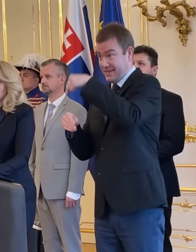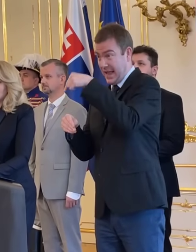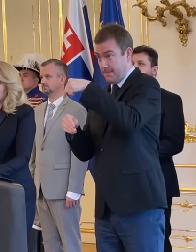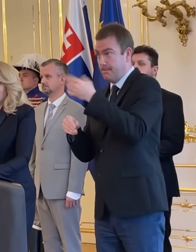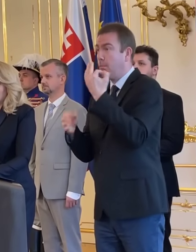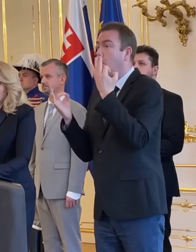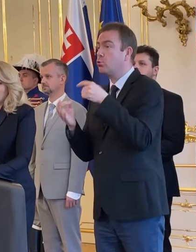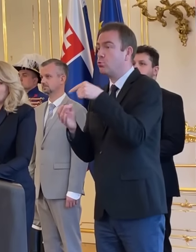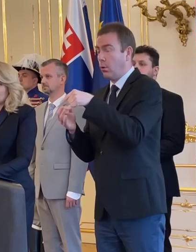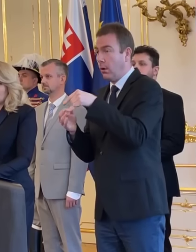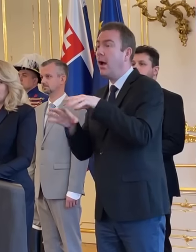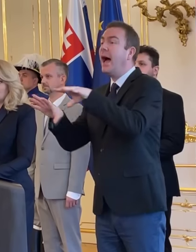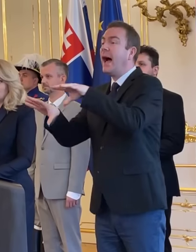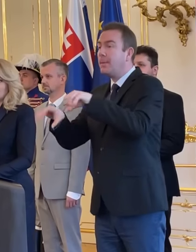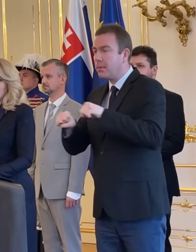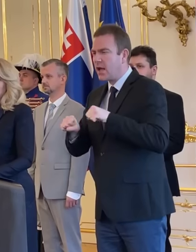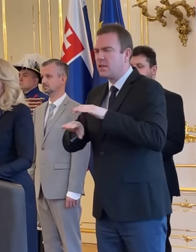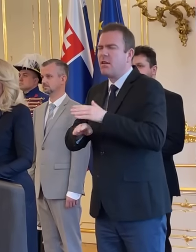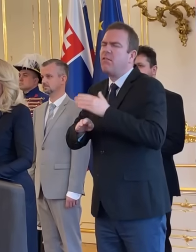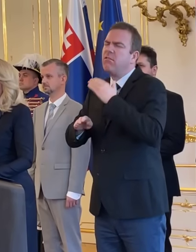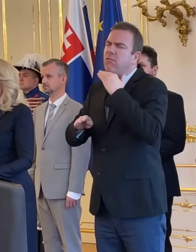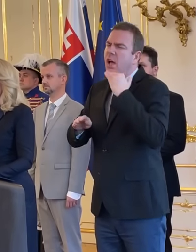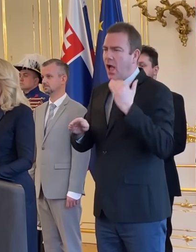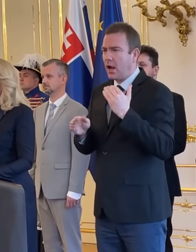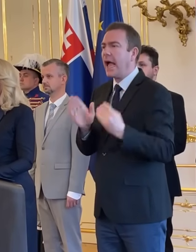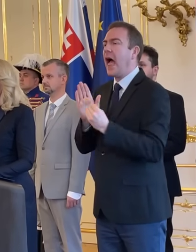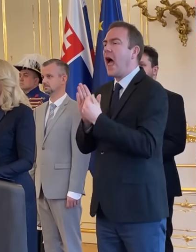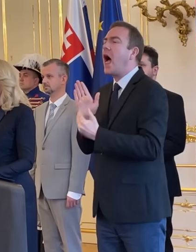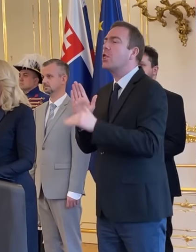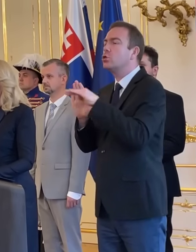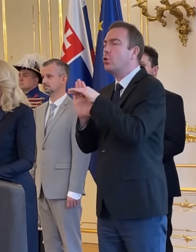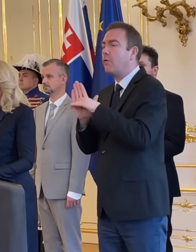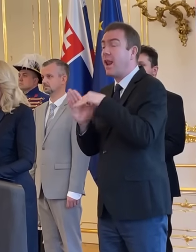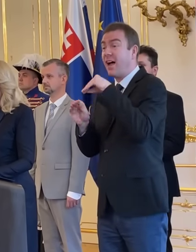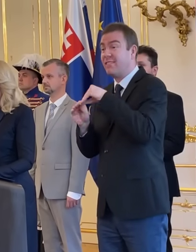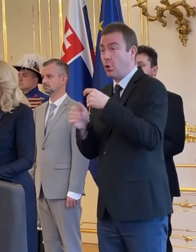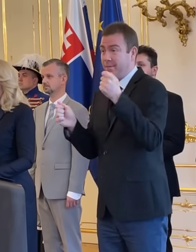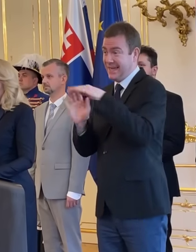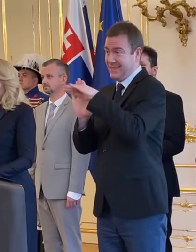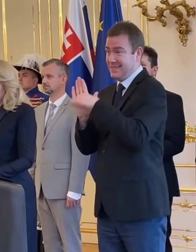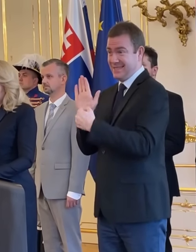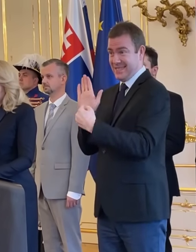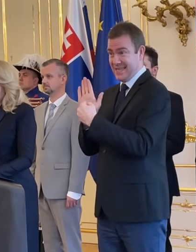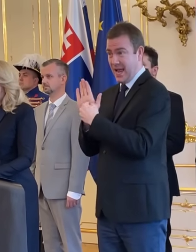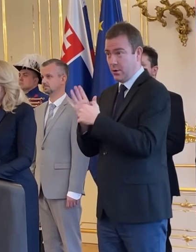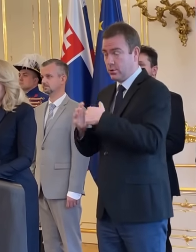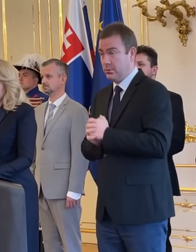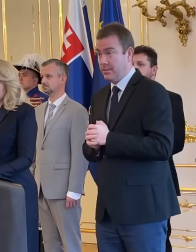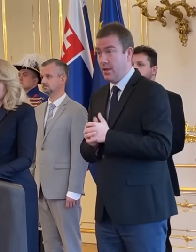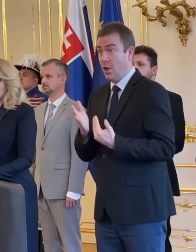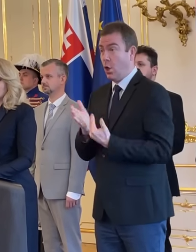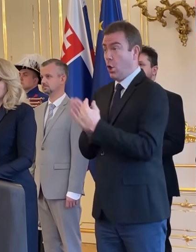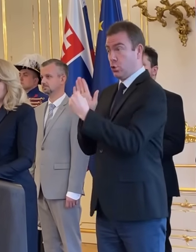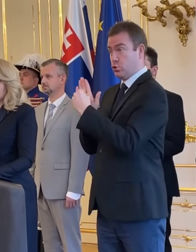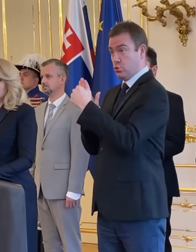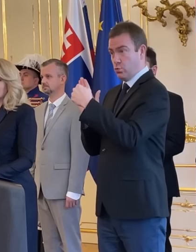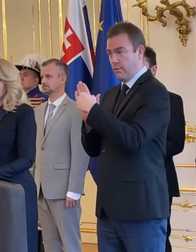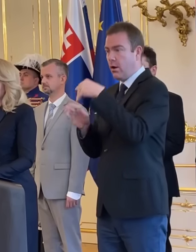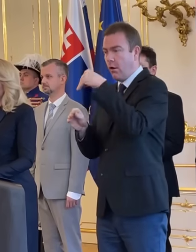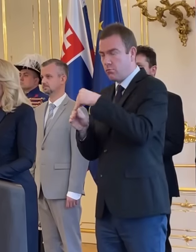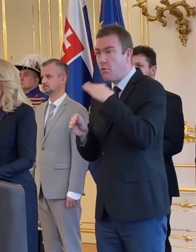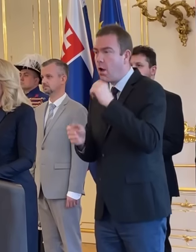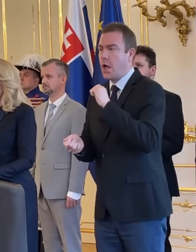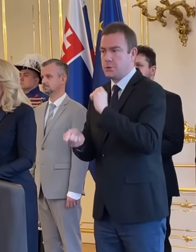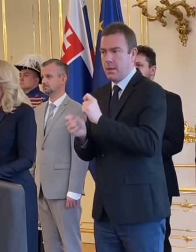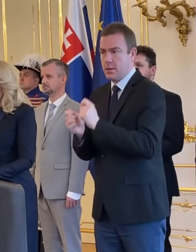republiky schválená rozsiahla novela zákonov v oblasti trestného práva. Novela predstavuje zásadné zmeny